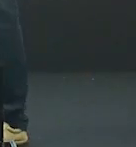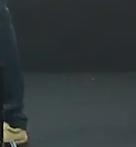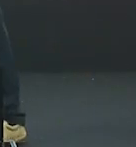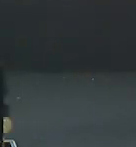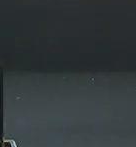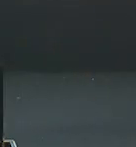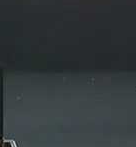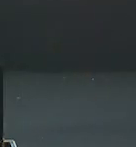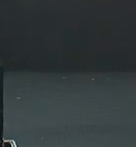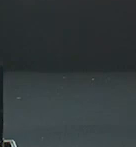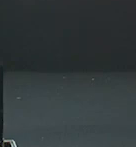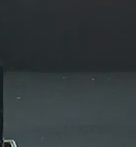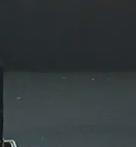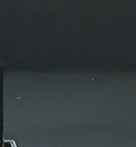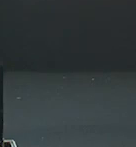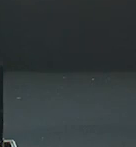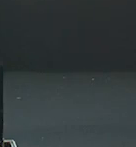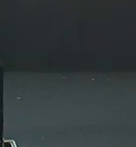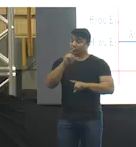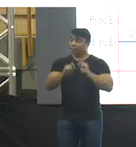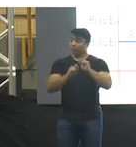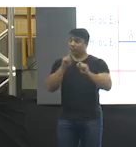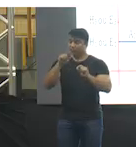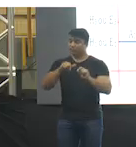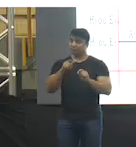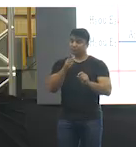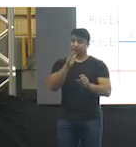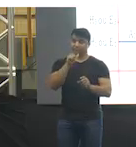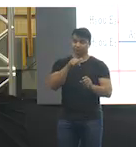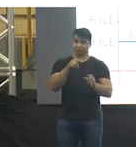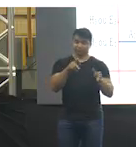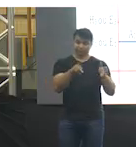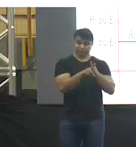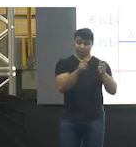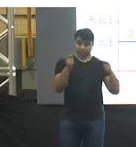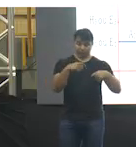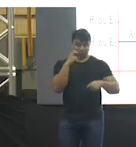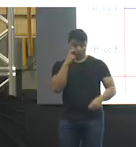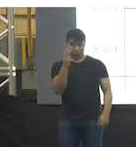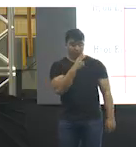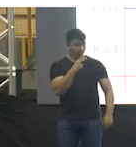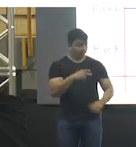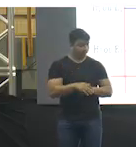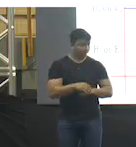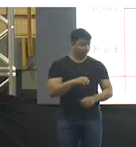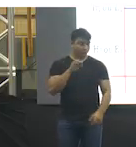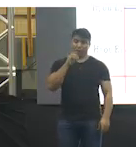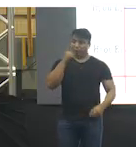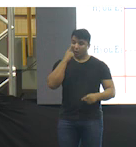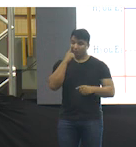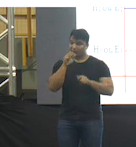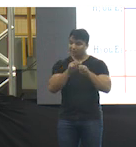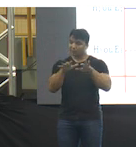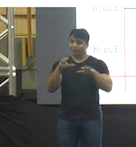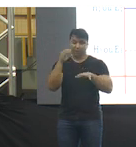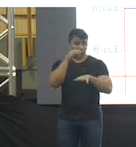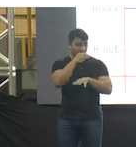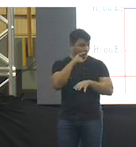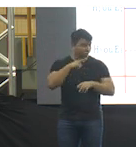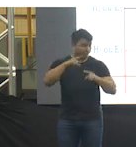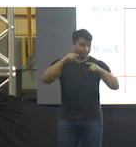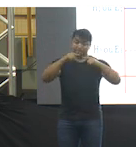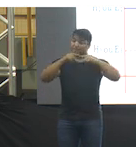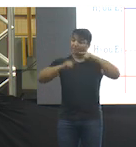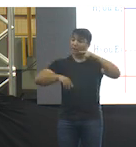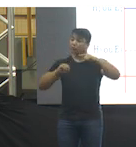endotérmica, o negócio é um pouquinho diferente. Por que é um pouquinho diferente? Olha de novo para exotérmica. Quem é que está mais